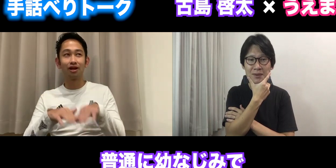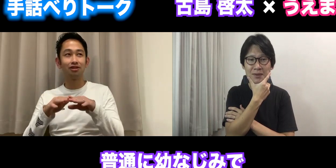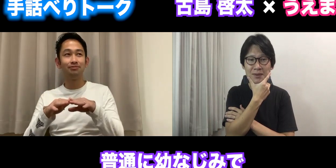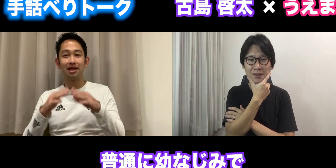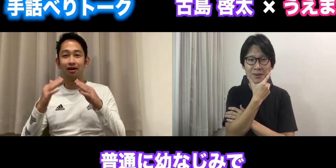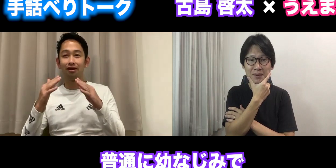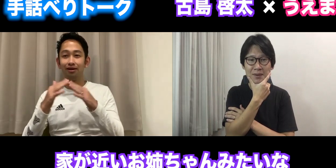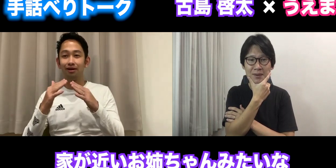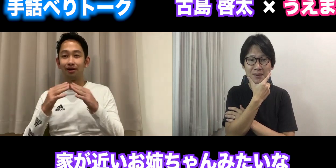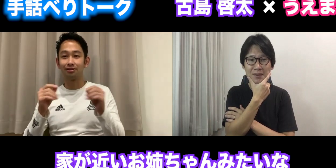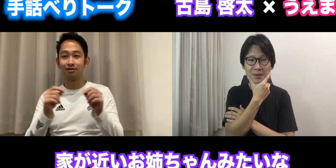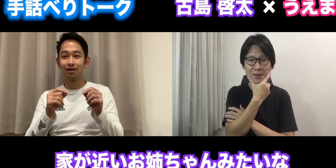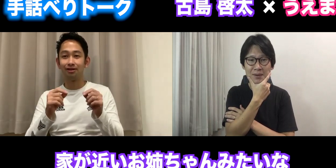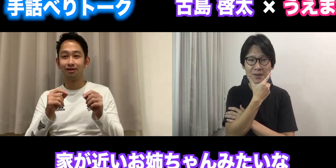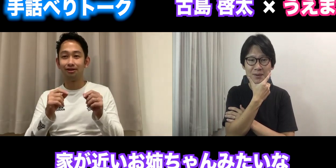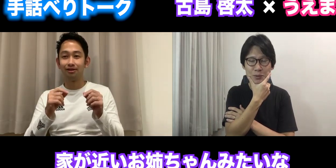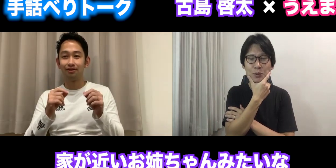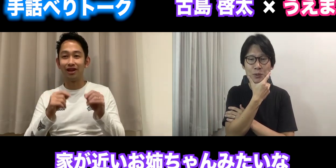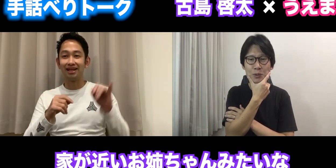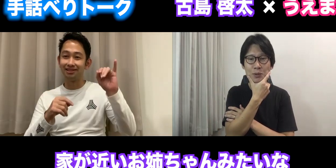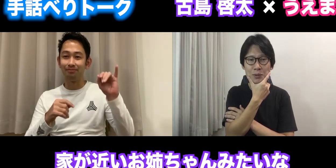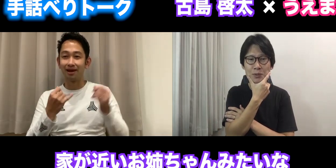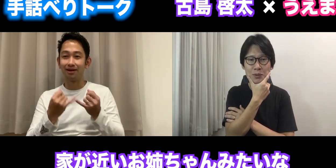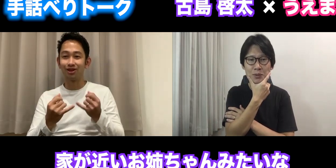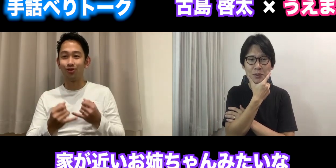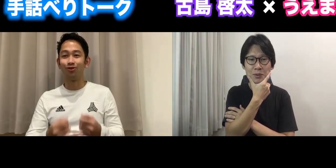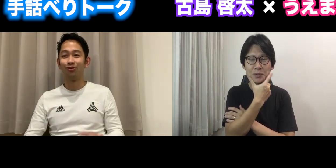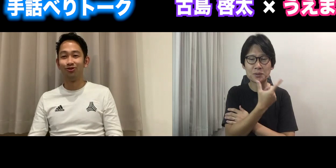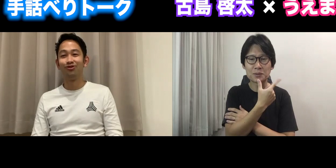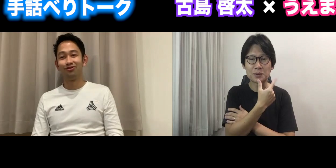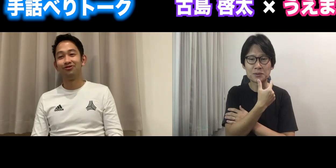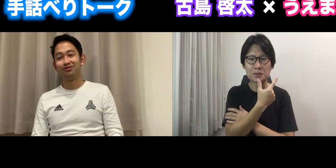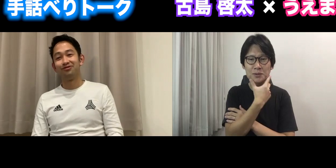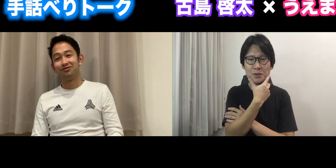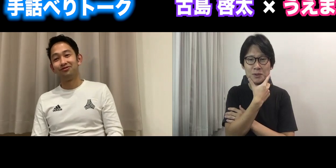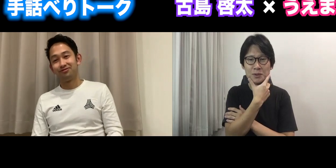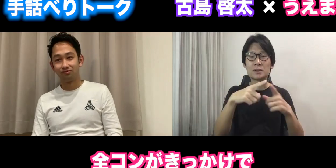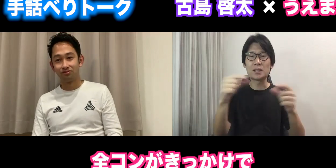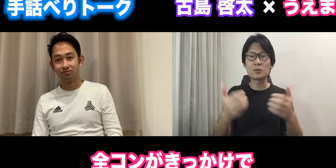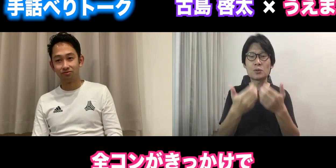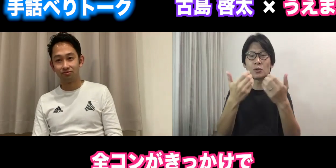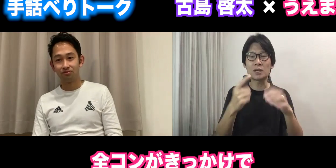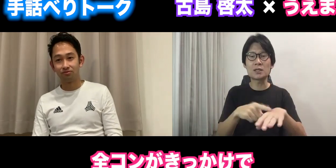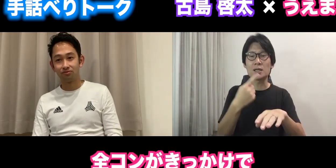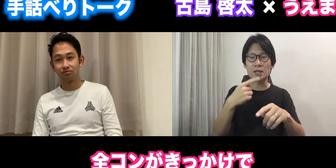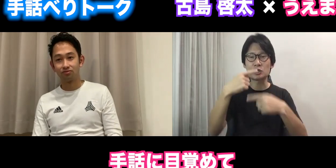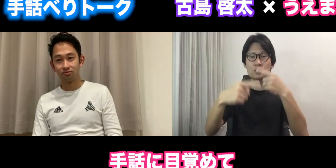なじんで映画世界兄ちゃんドゥあの年金垣隠れ主は